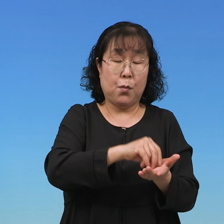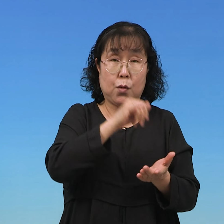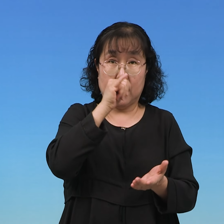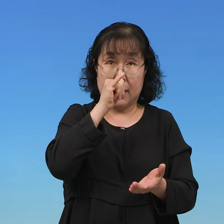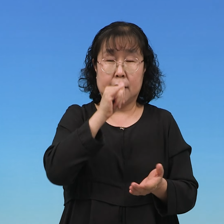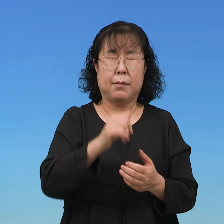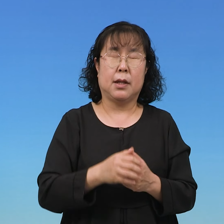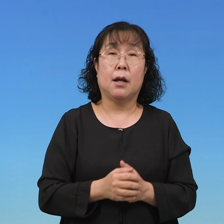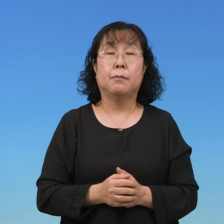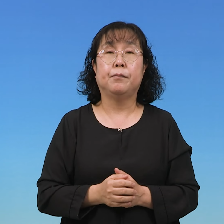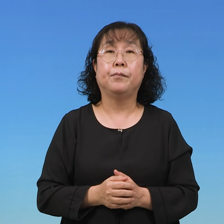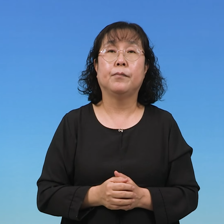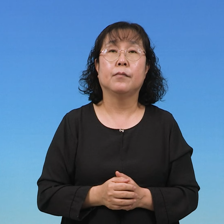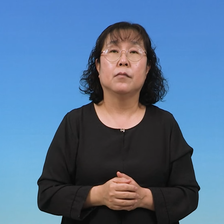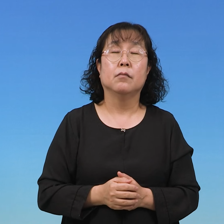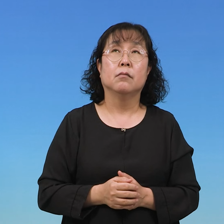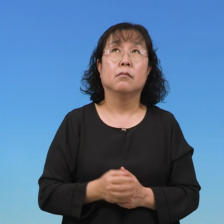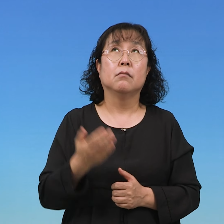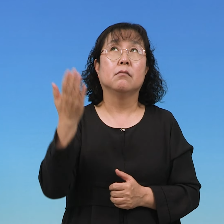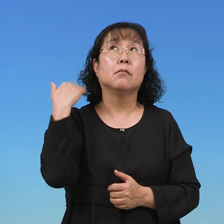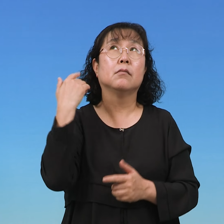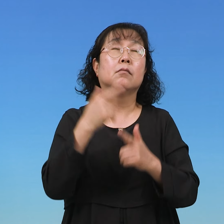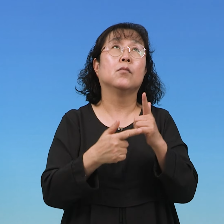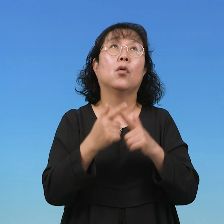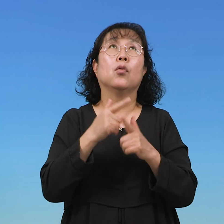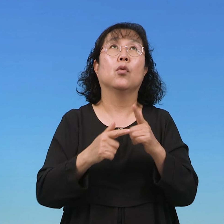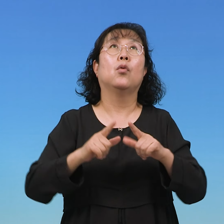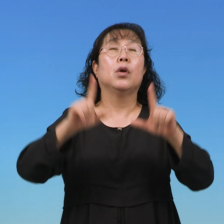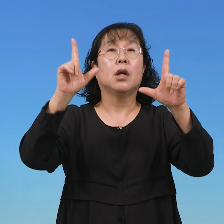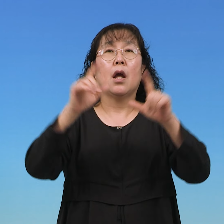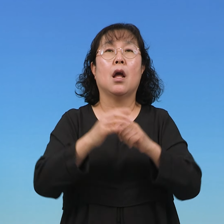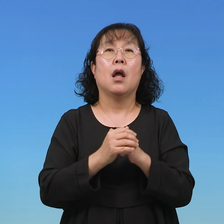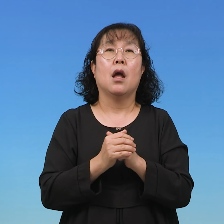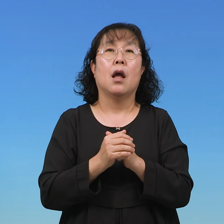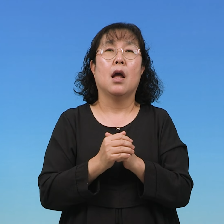바로 지난 목요일이에요. 3일 뒤에